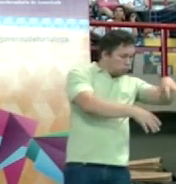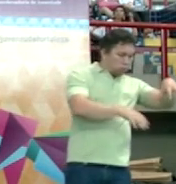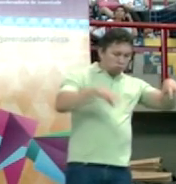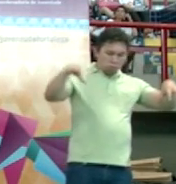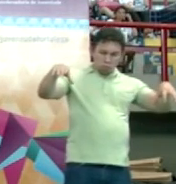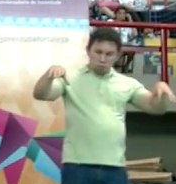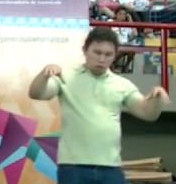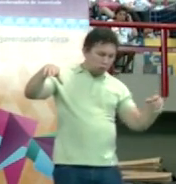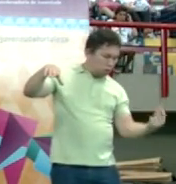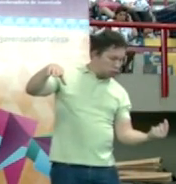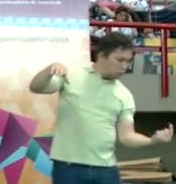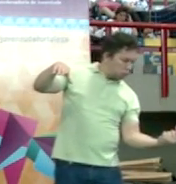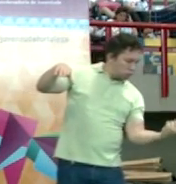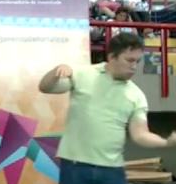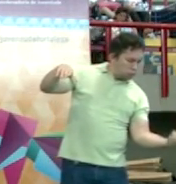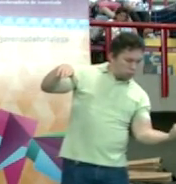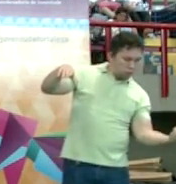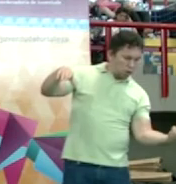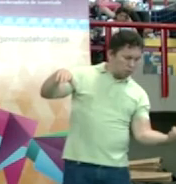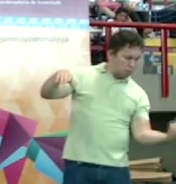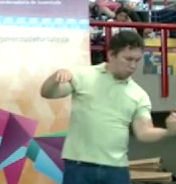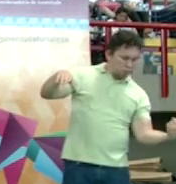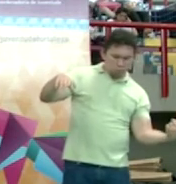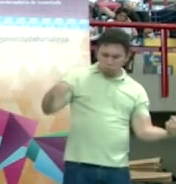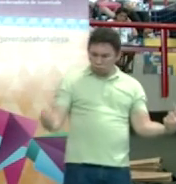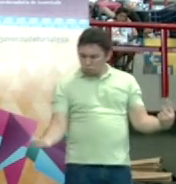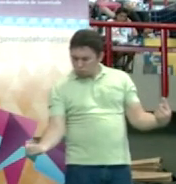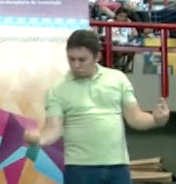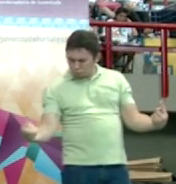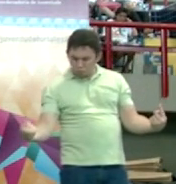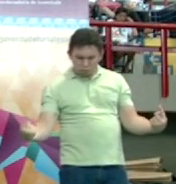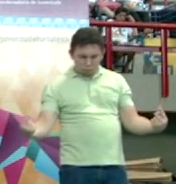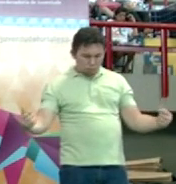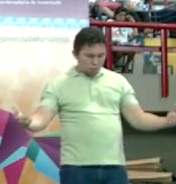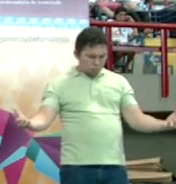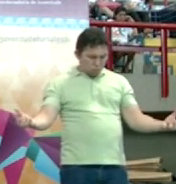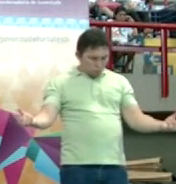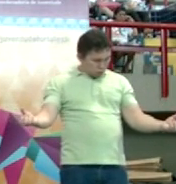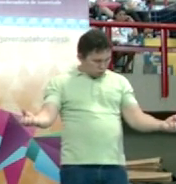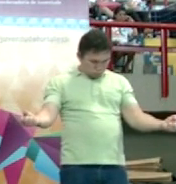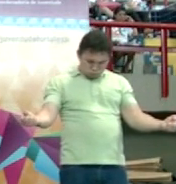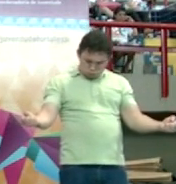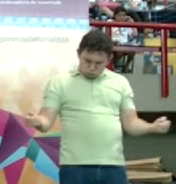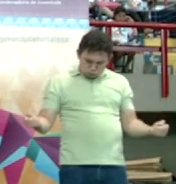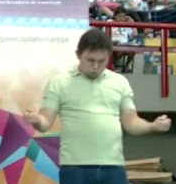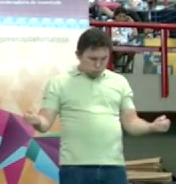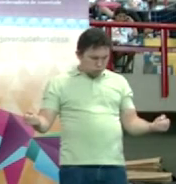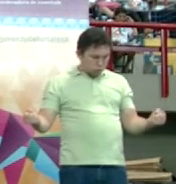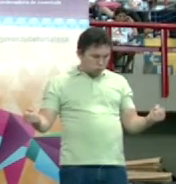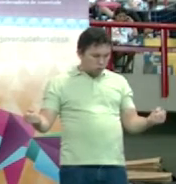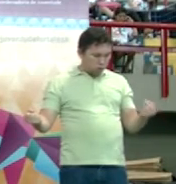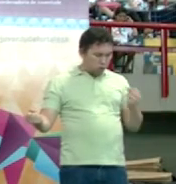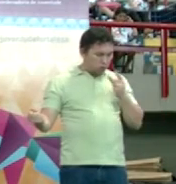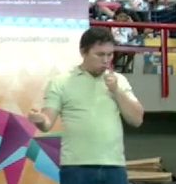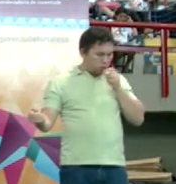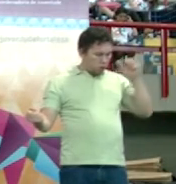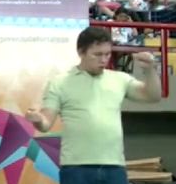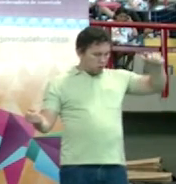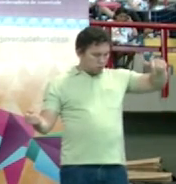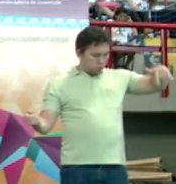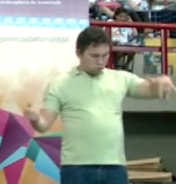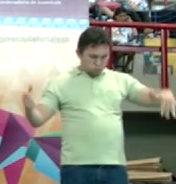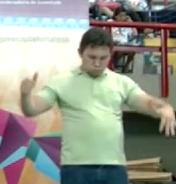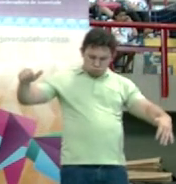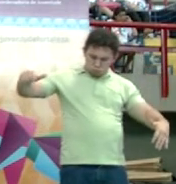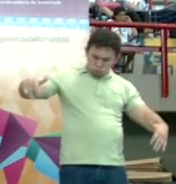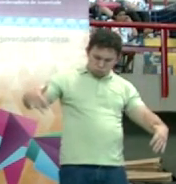Aí eu faço uma pergunta para você. Se eu abrir a comporta lá embaixo, passa água de onde para onde? Quem